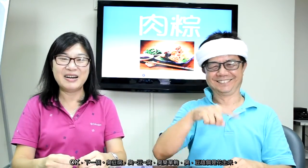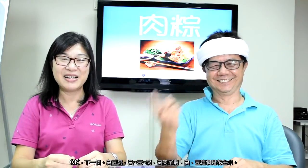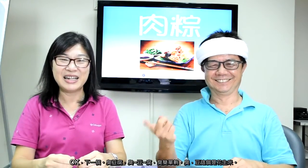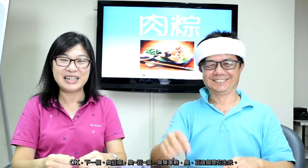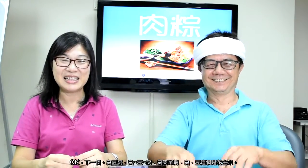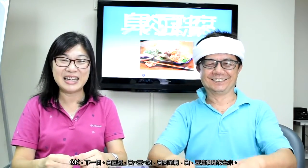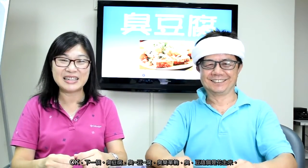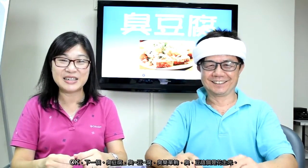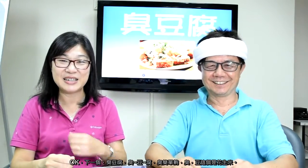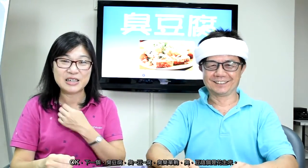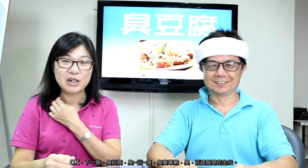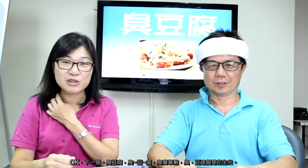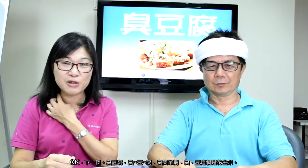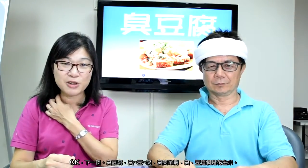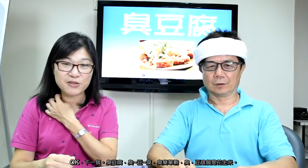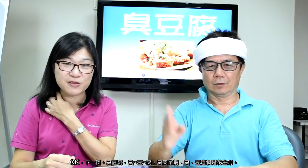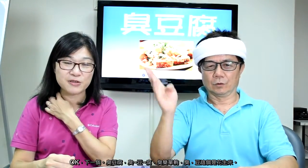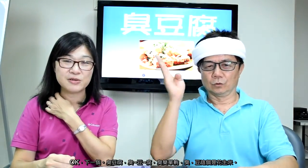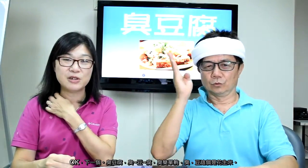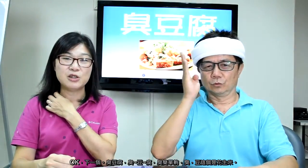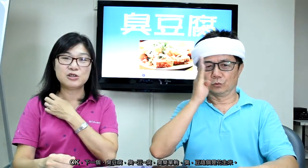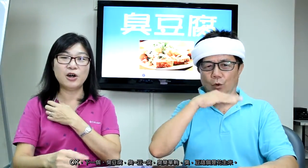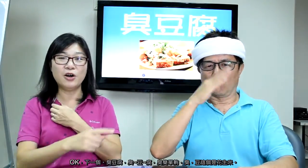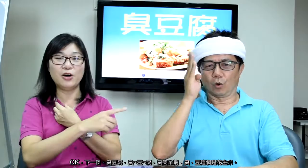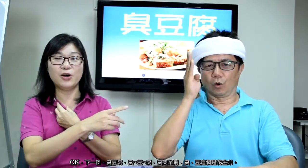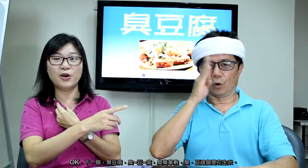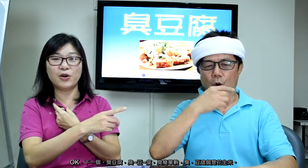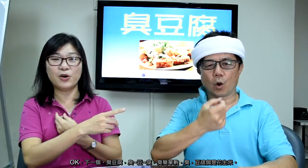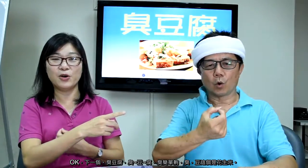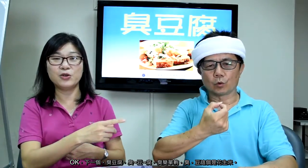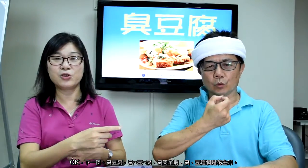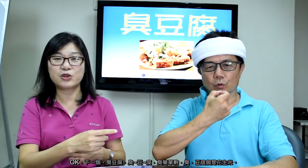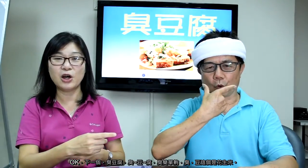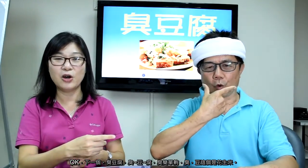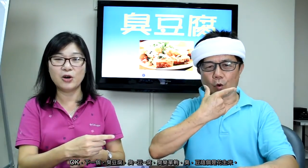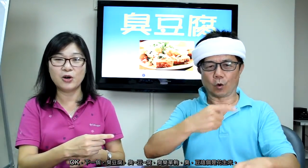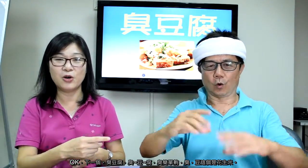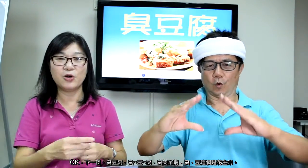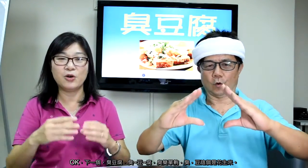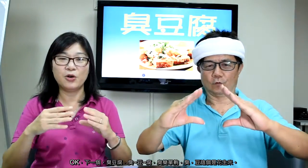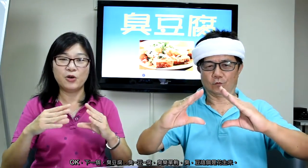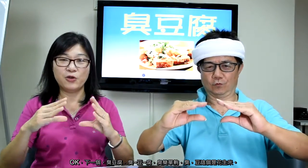OK， 下一个臭豆腐，臭豆